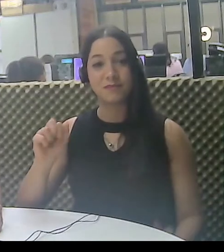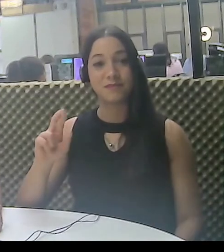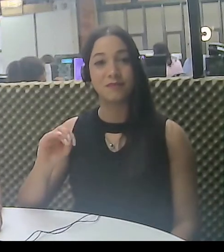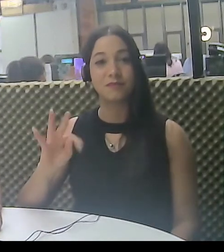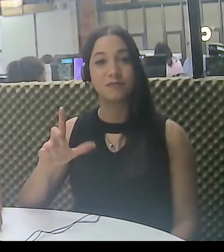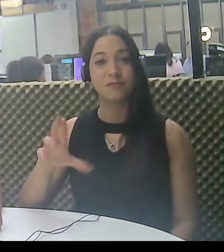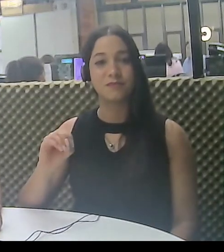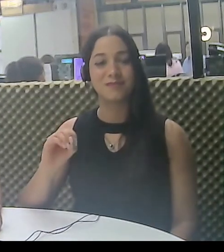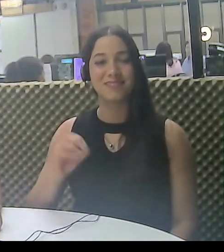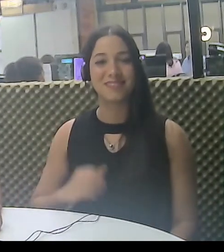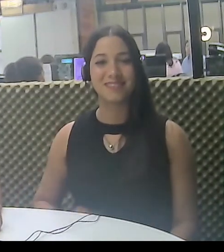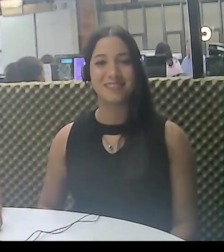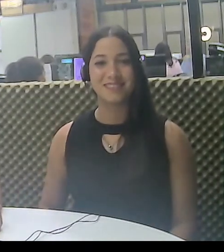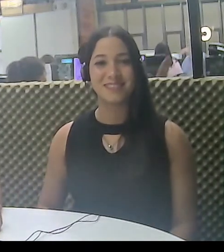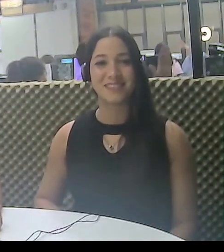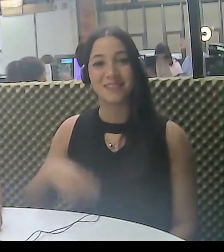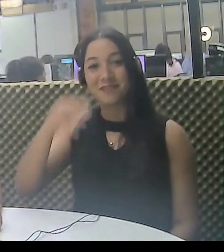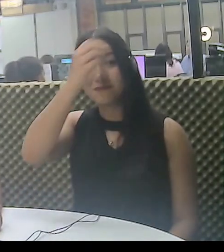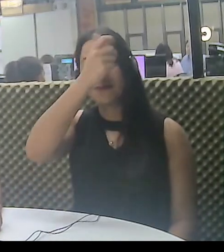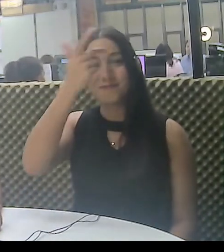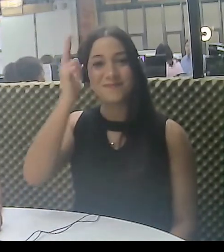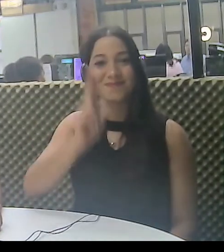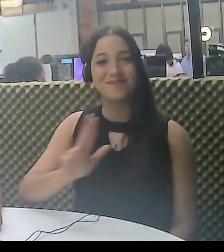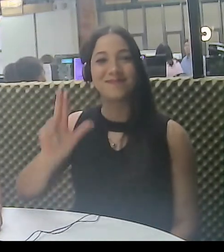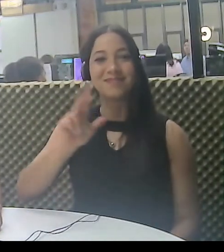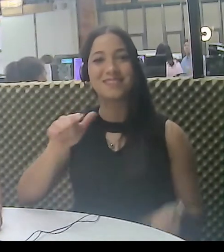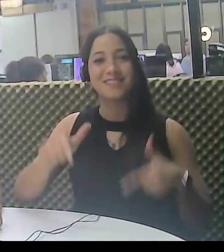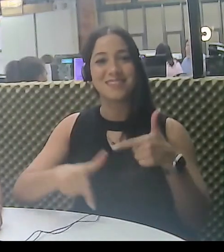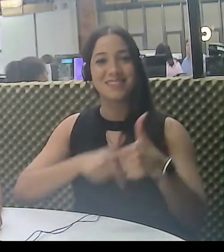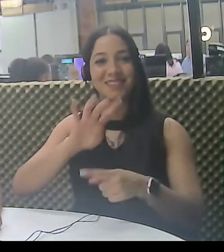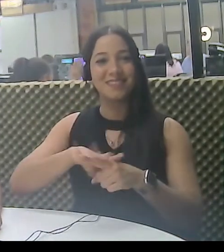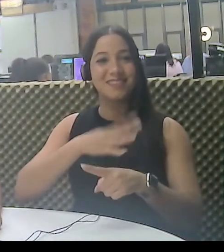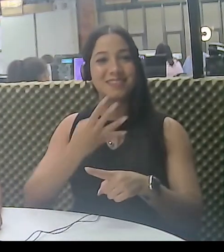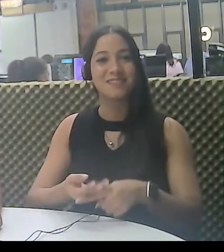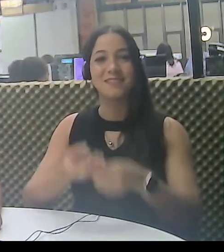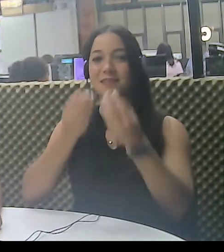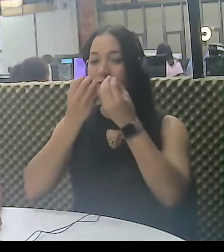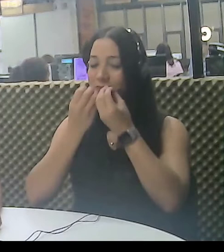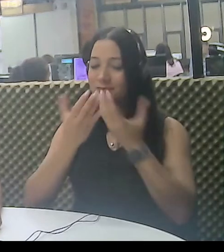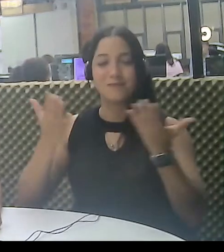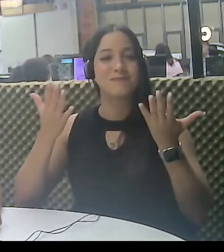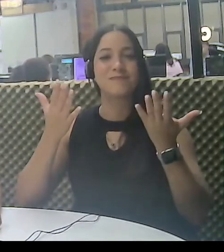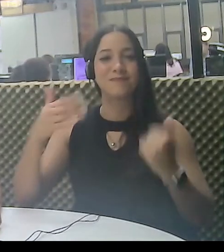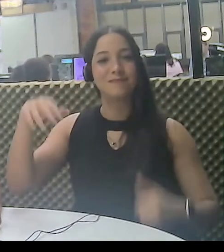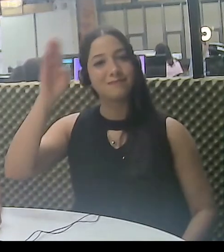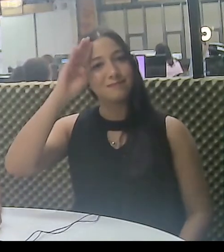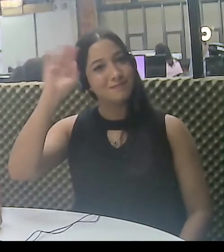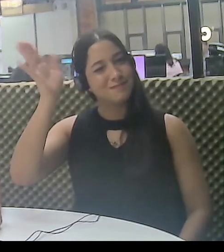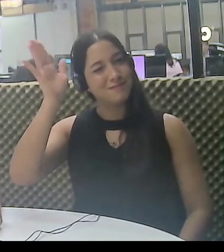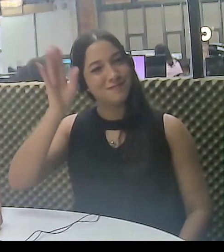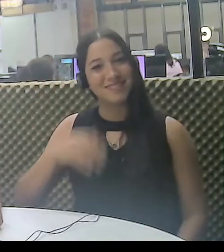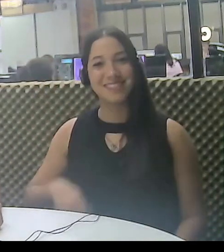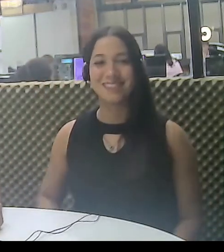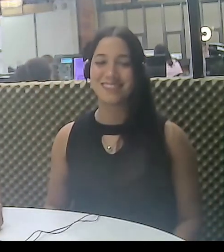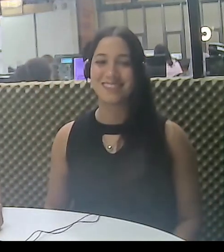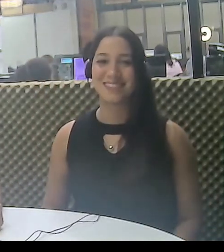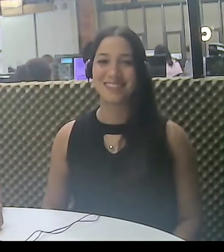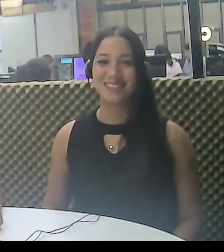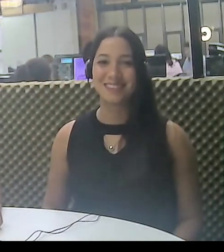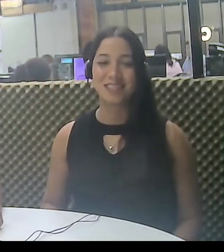Comunicação, Marco Túlio de Castro Kalimann. Prefeitura de Uberlândia. Fazer mais, fazer bem. Até a